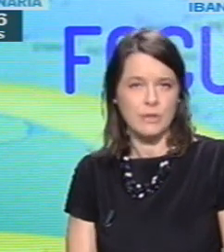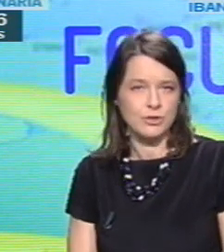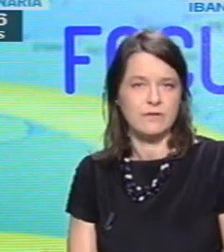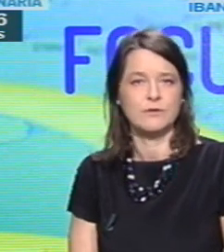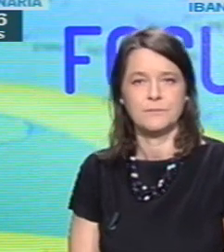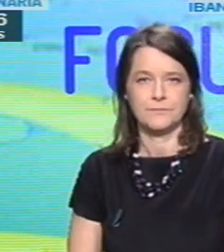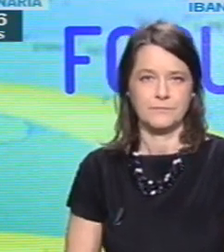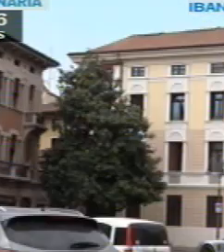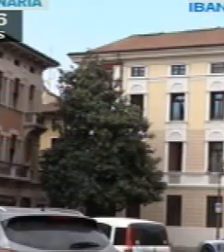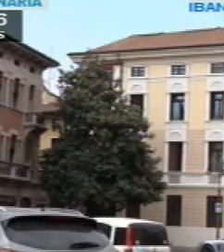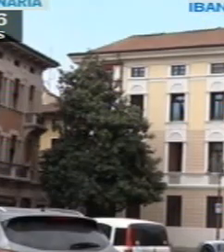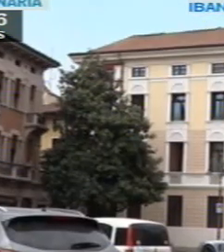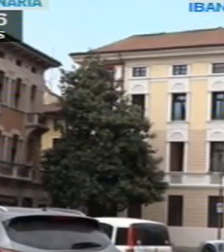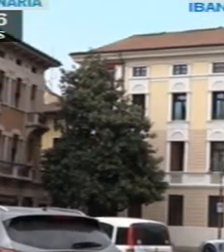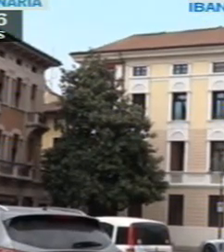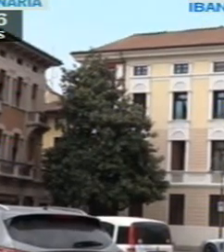proprio emotivo.